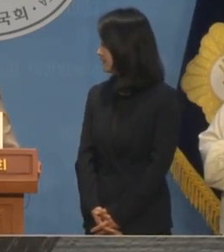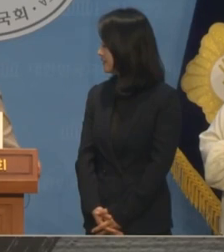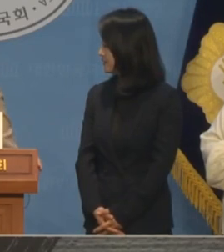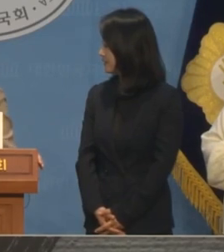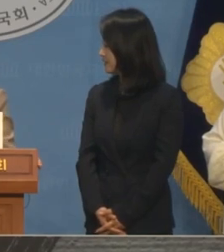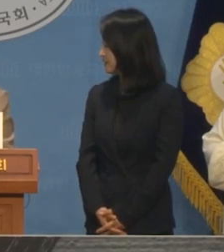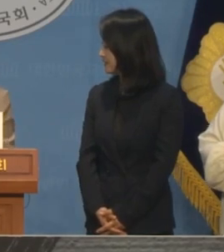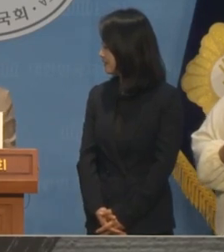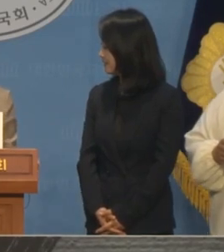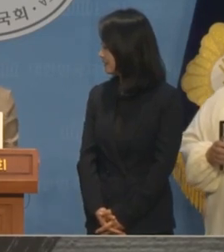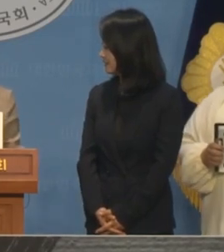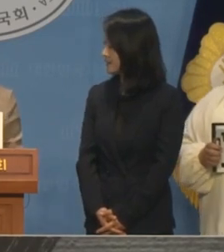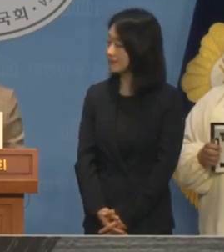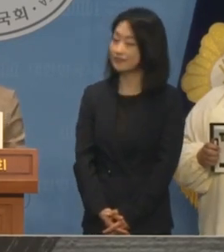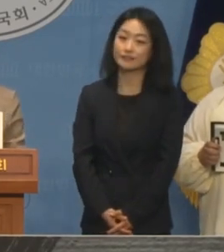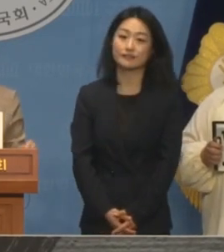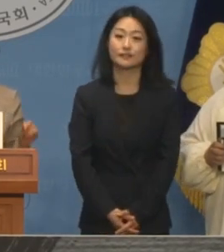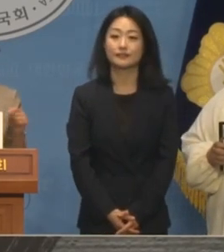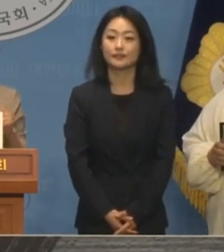커. 잠시만요. 기다려주세요. 네.